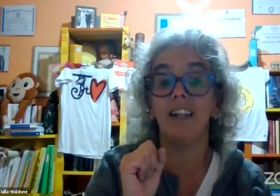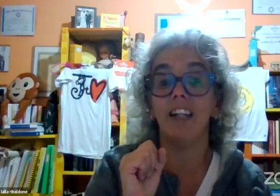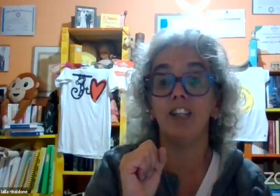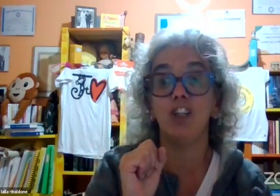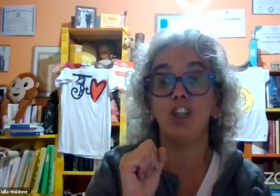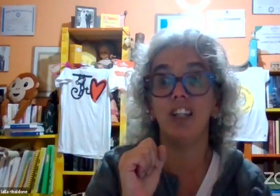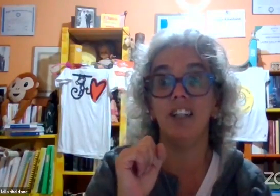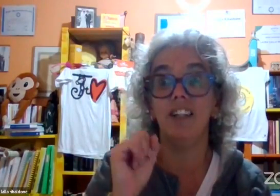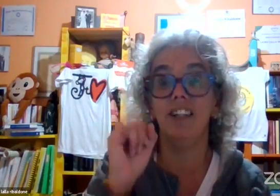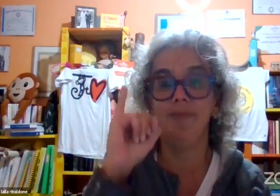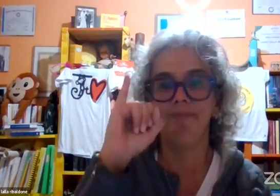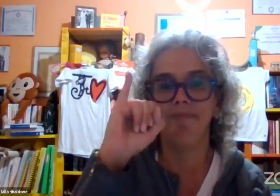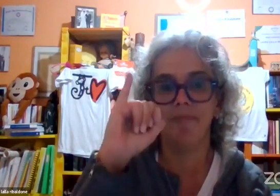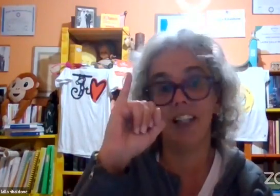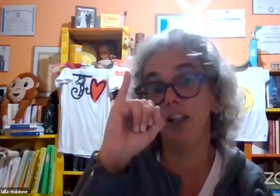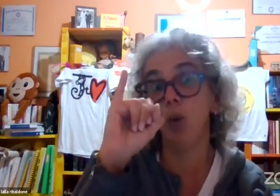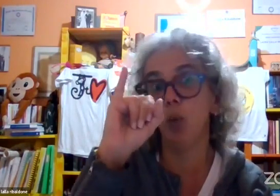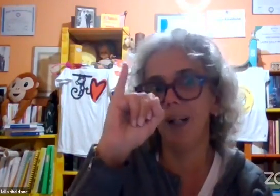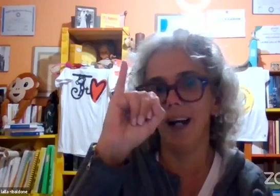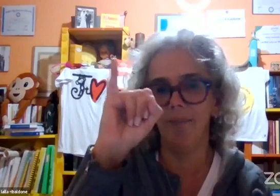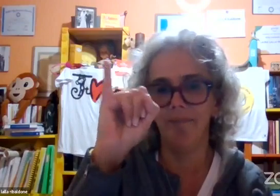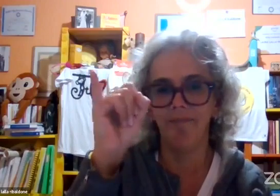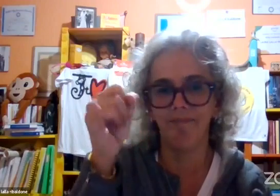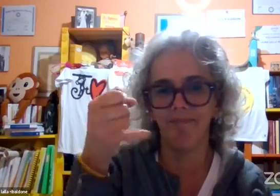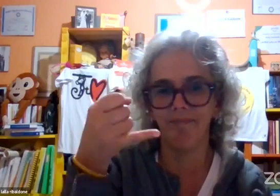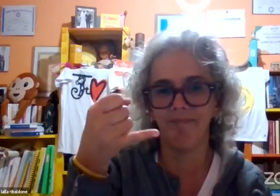lettera C, la I lunga.